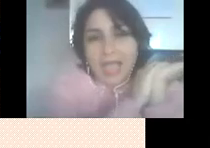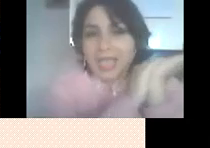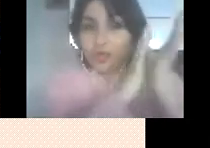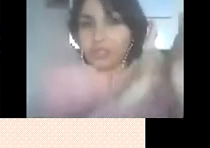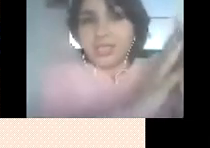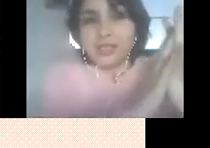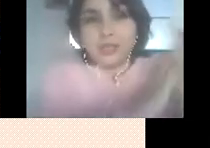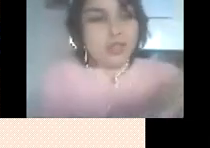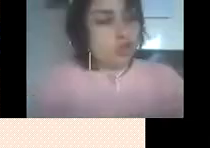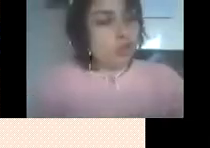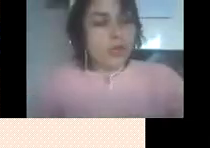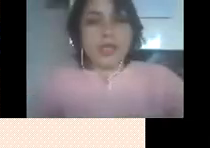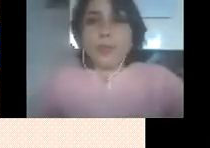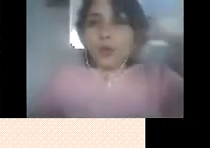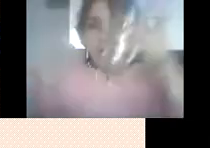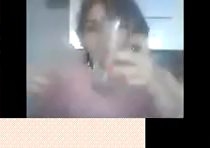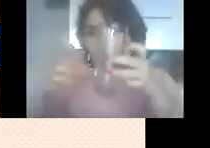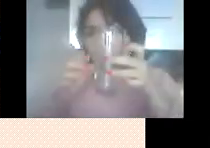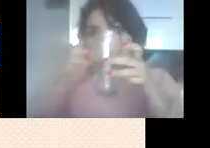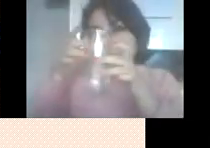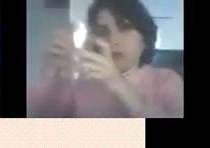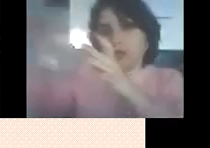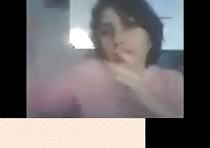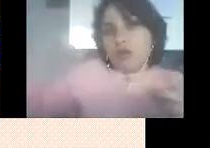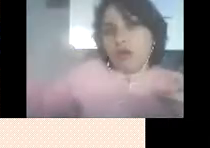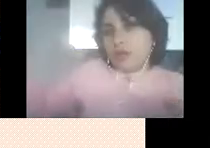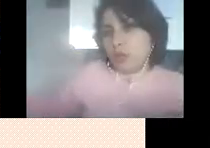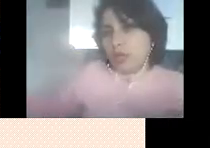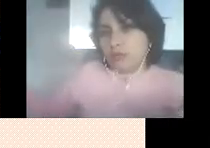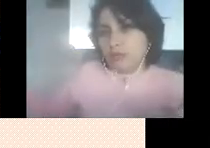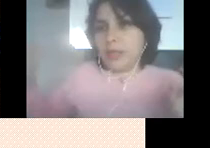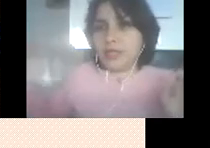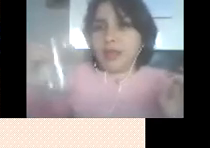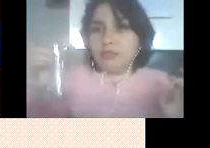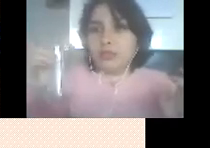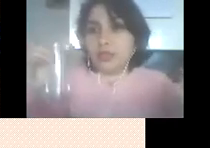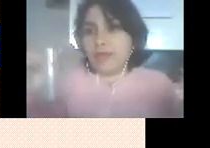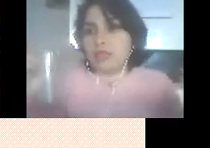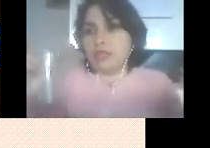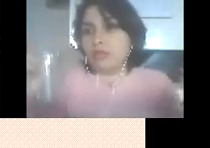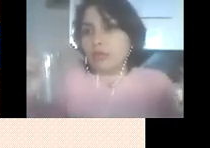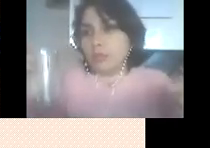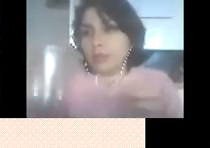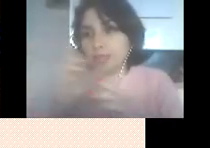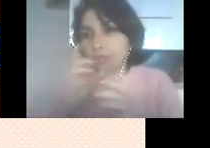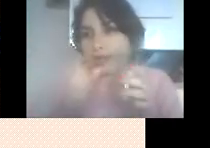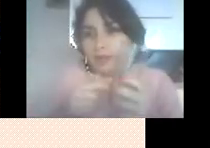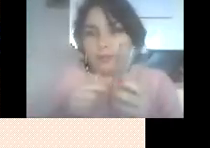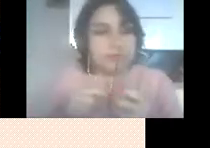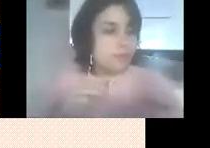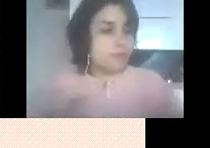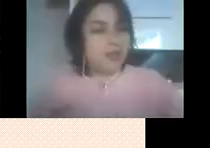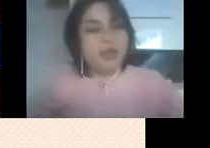Ya, entonces, si yo tomo, por ejemplo, mi vaso y yo lo tiro al suelo, ¿qué pasará? Se quiebra, ¿cierto? Porque es